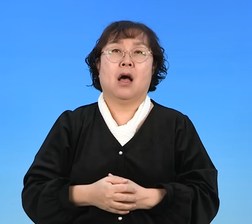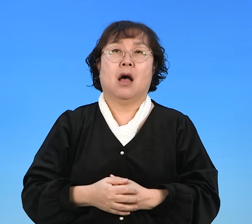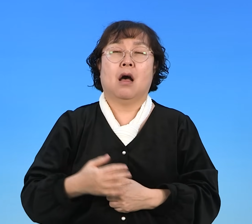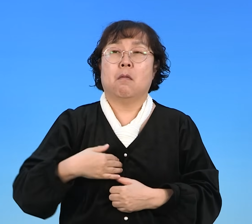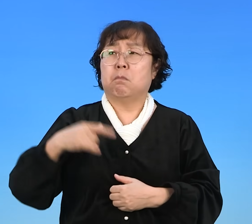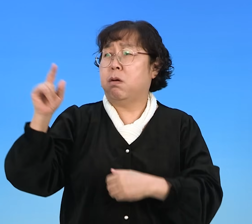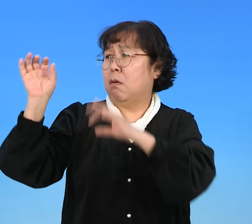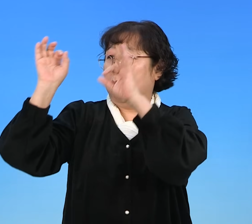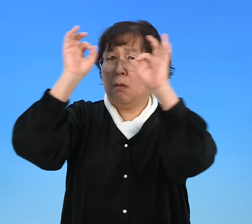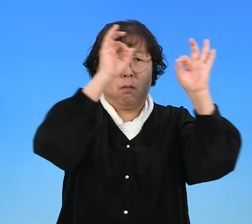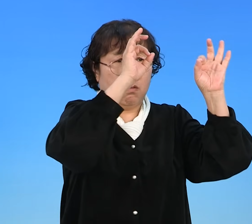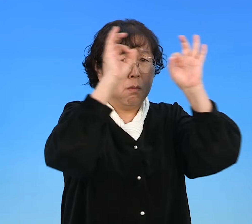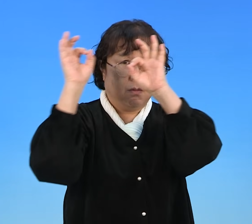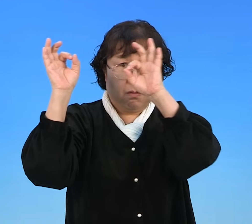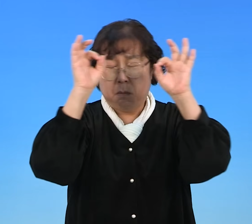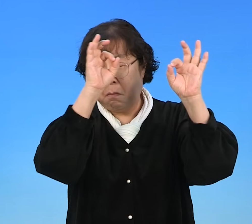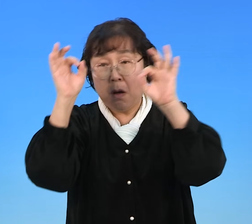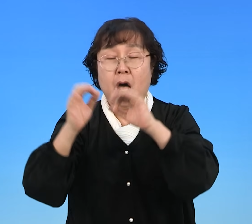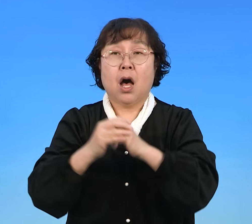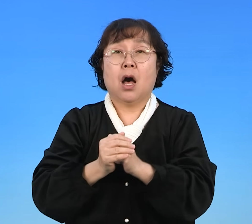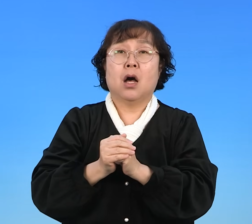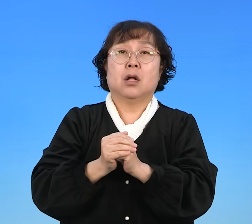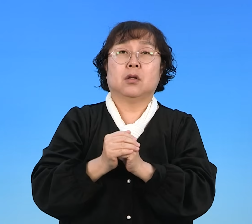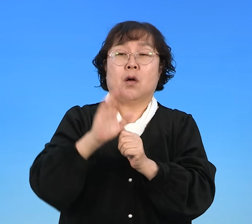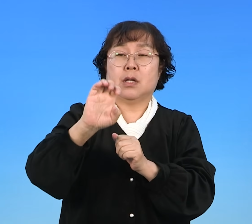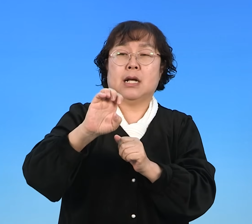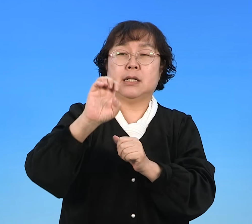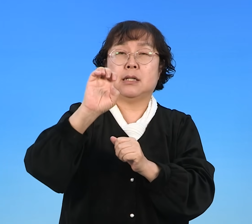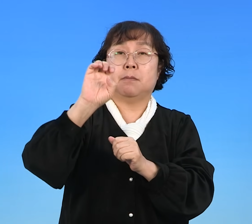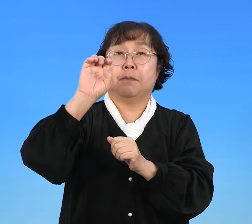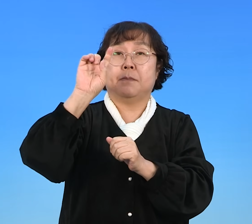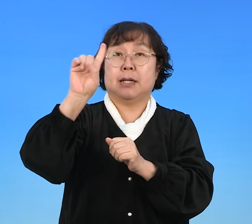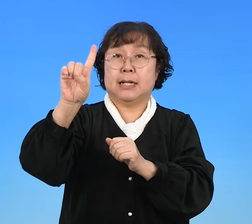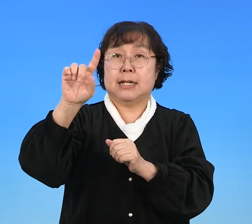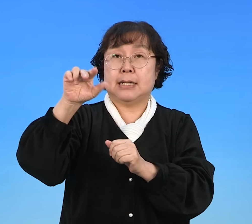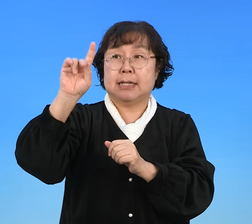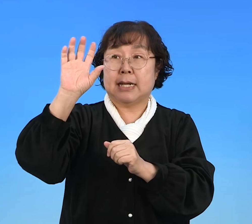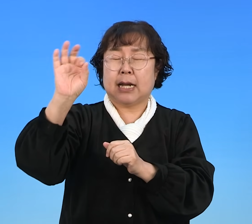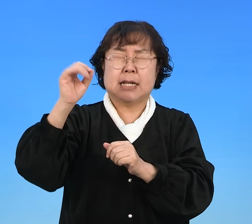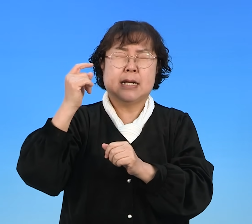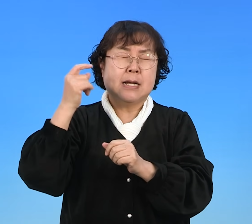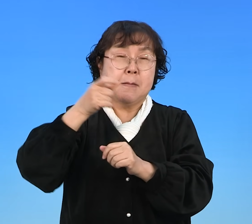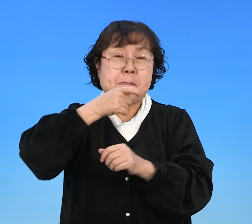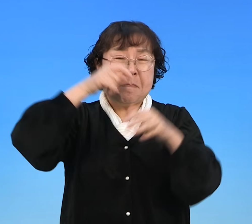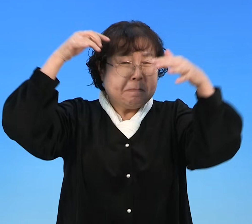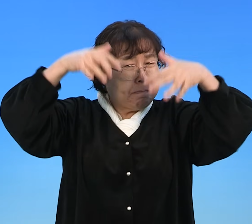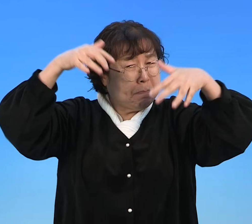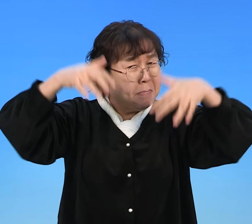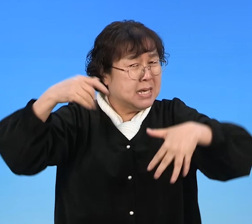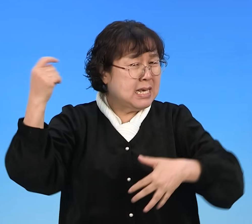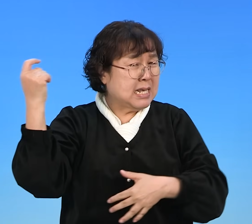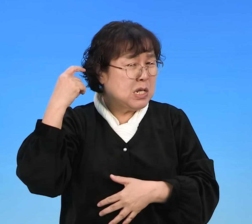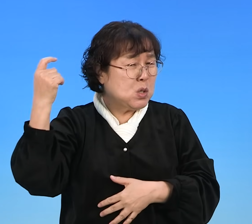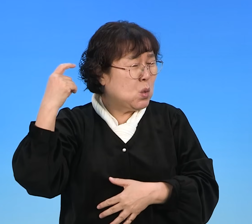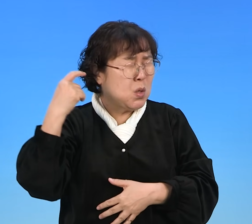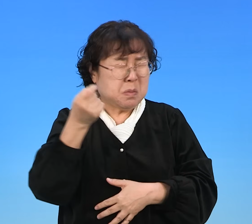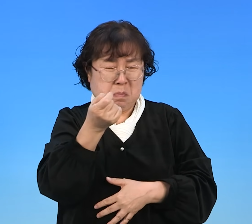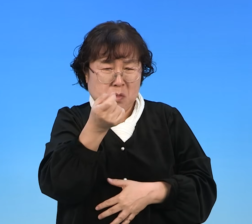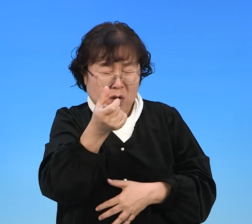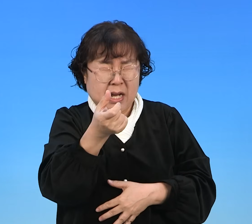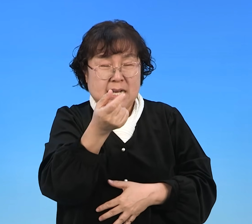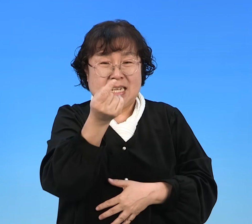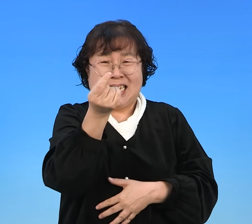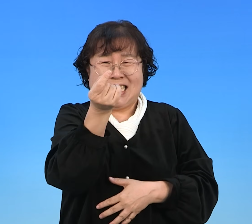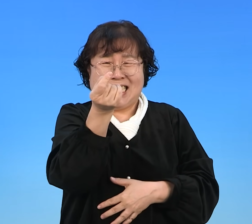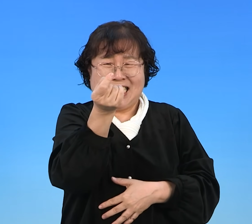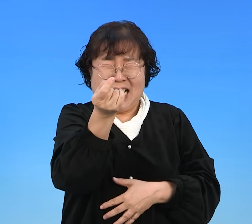눈을 씻고 봐도요, 이 41장 상황에서 빗소리는 고사하고